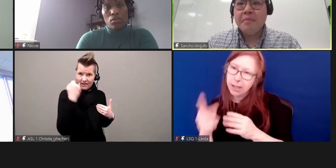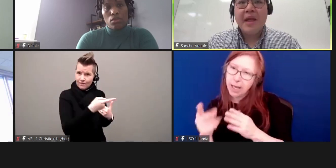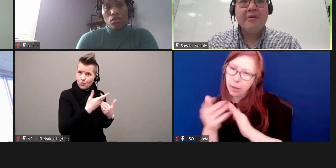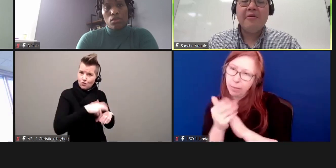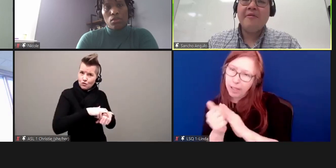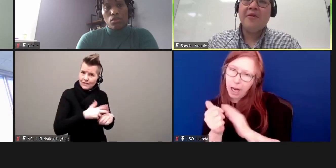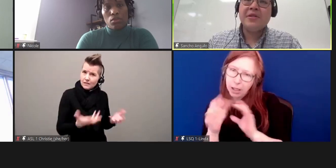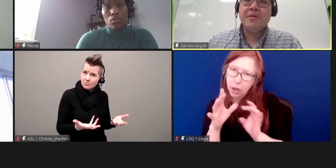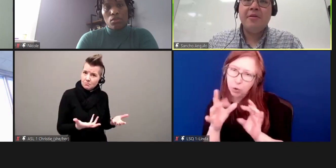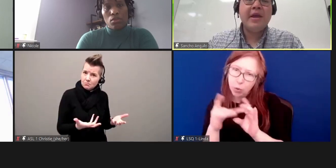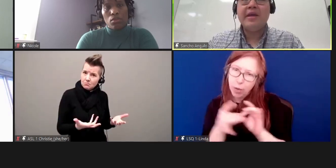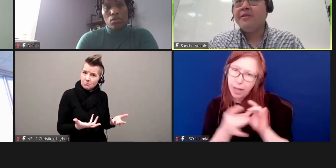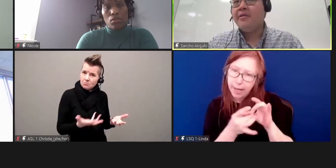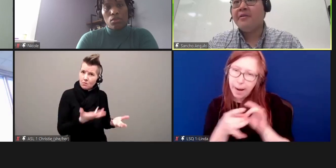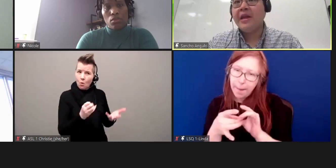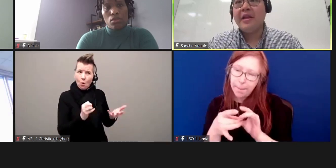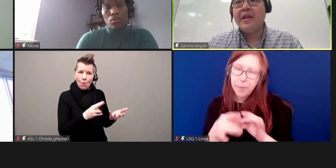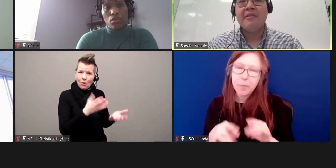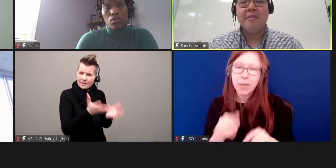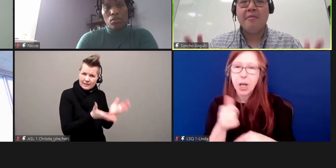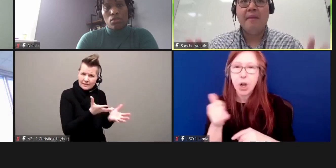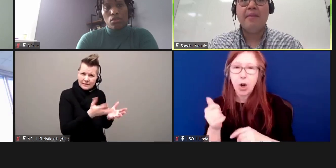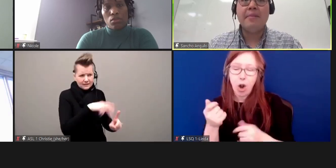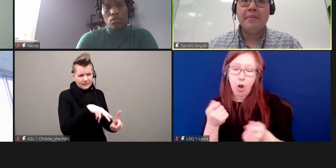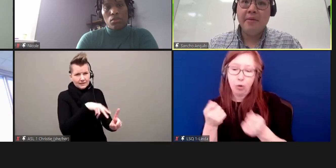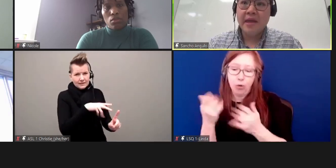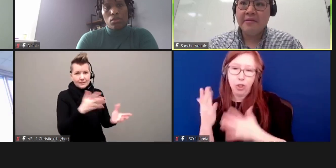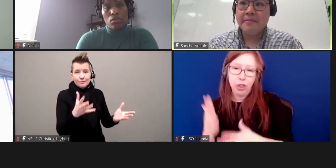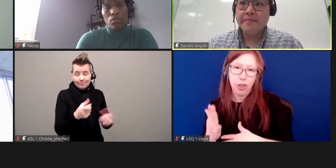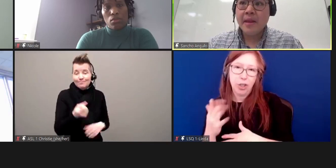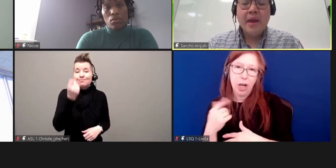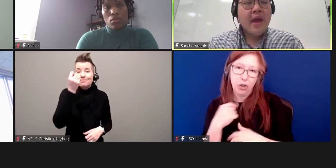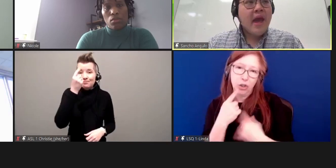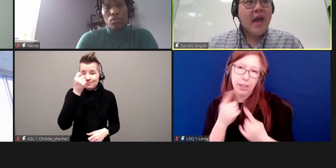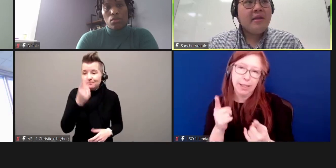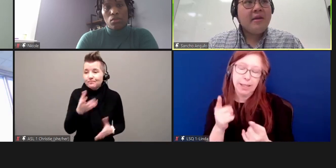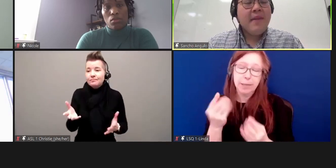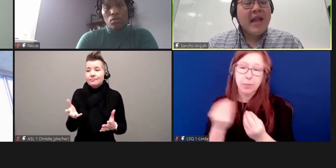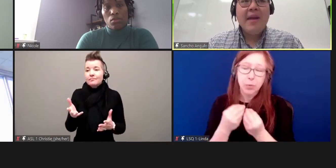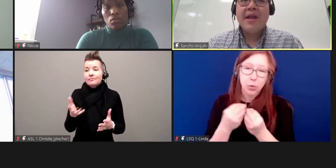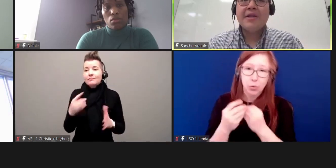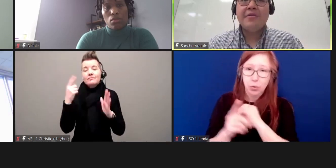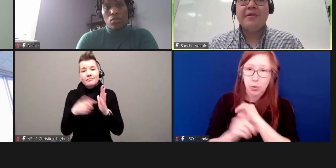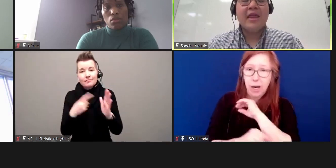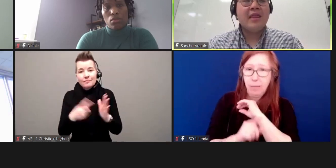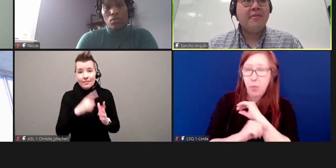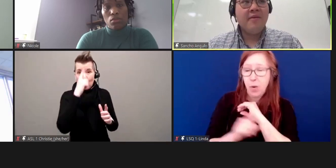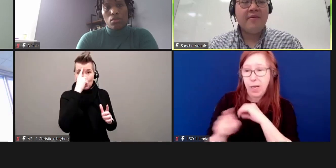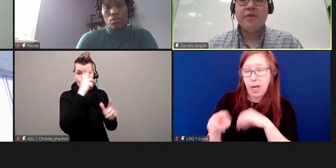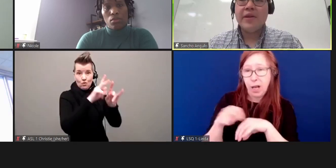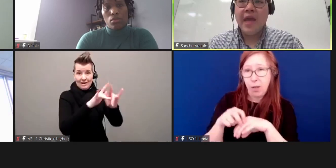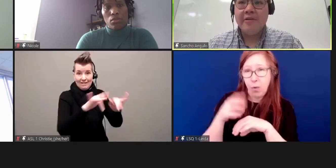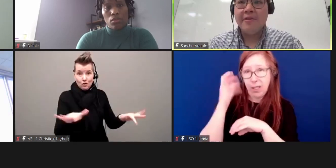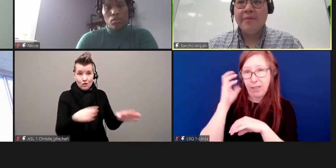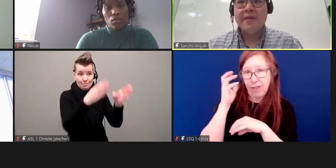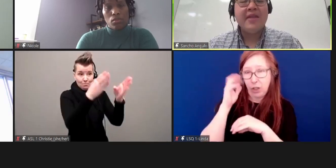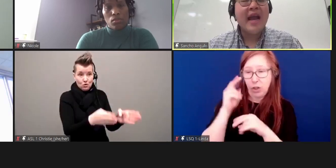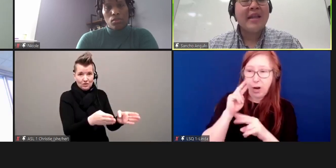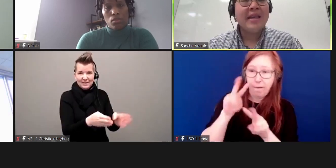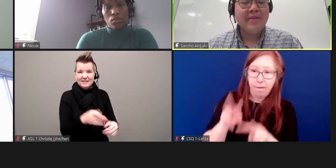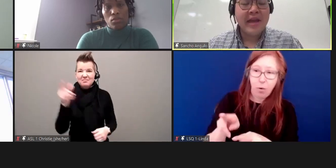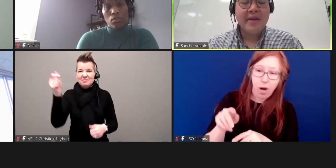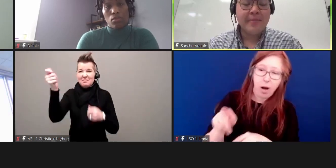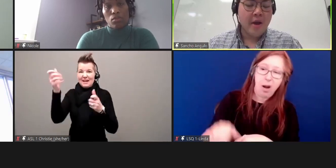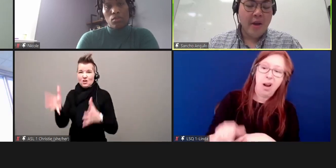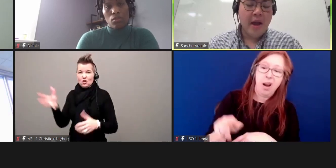Et l'autre chose que je dirais comme gestionnaire, beaucoup d'employés neurodivergents sont vus comme des employés problèmes. Et beaucoup